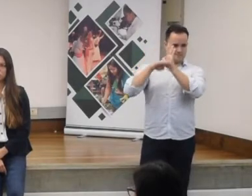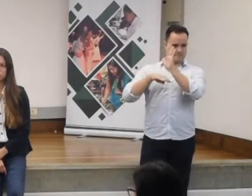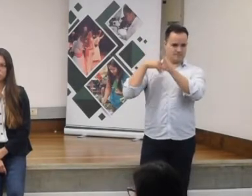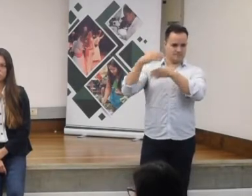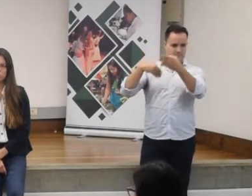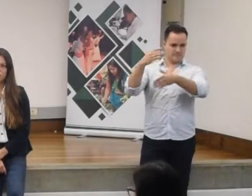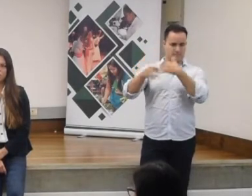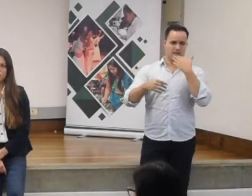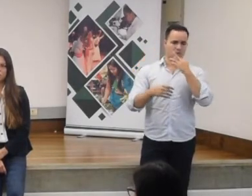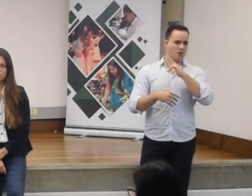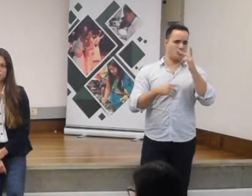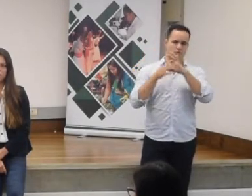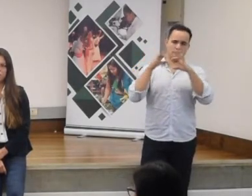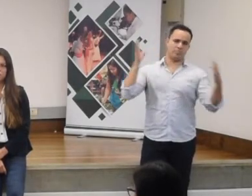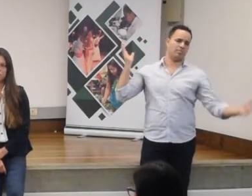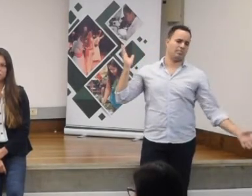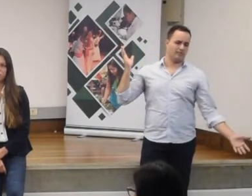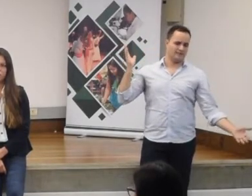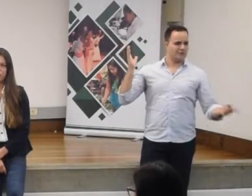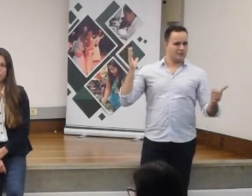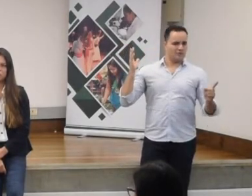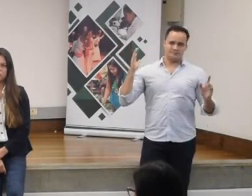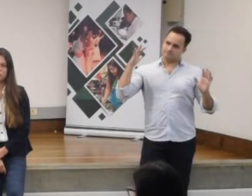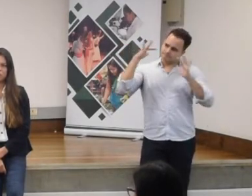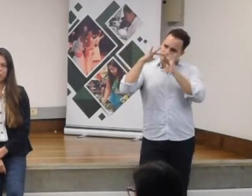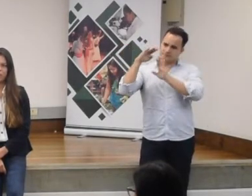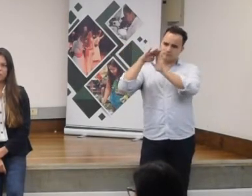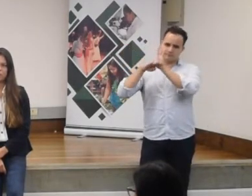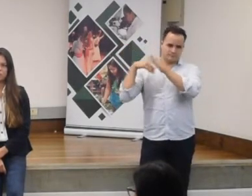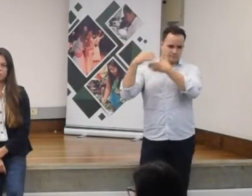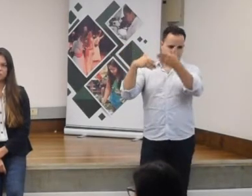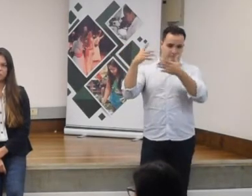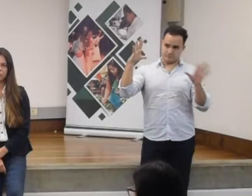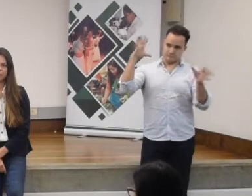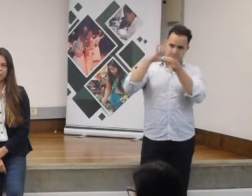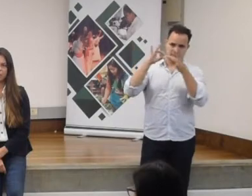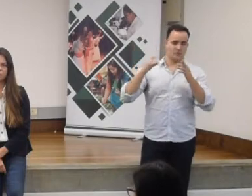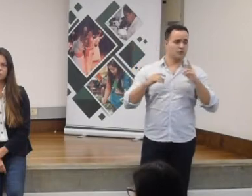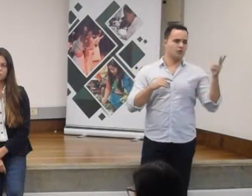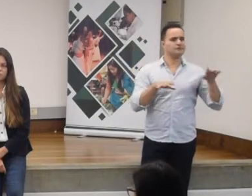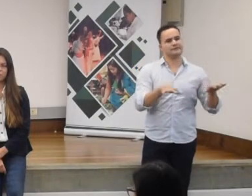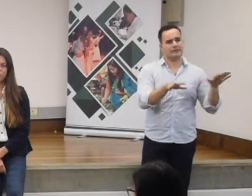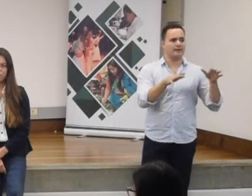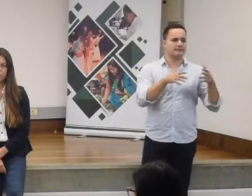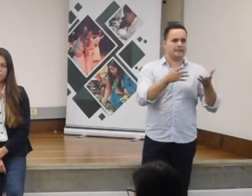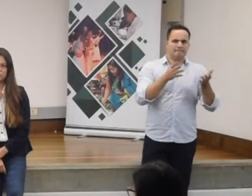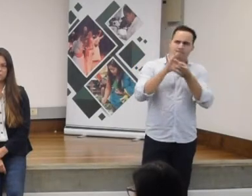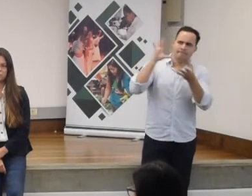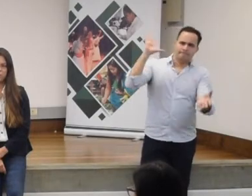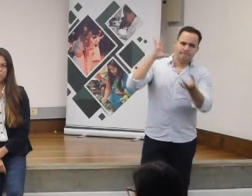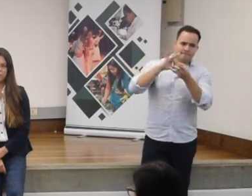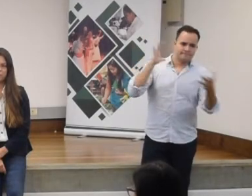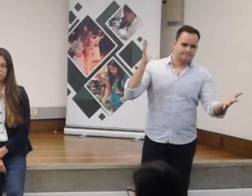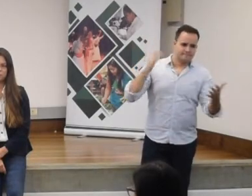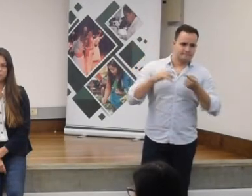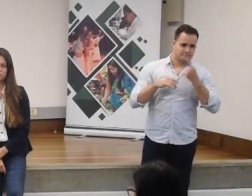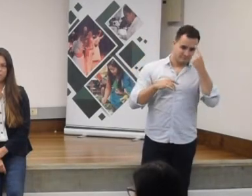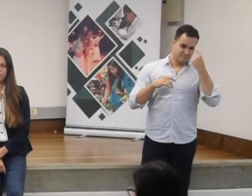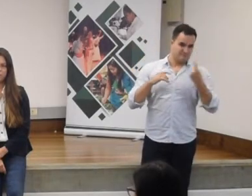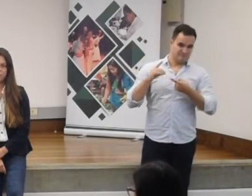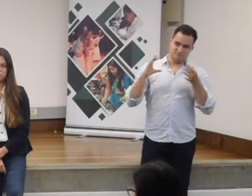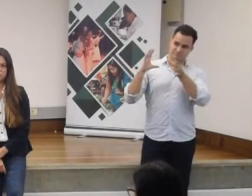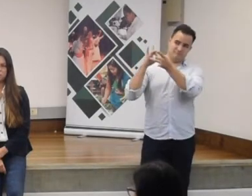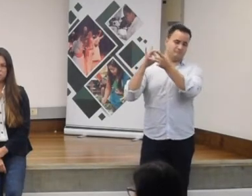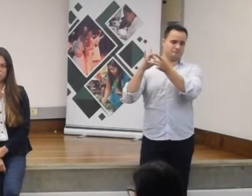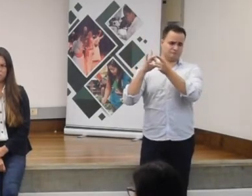creo que se nos facilitan más las cosas, más allá de apoyos puntuales a actividades que podemos compartir muchas, pero podemos hacer cosas más grandes en pos